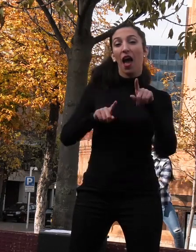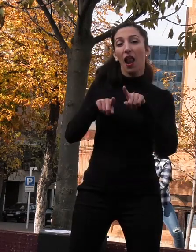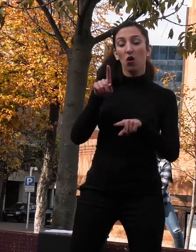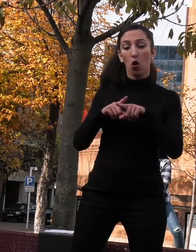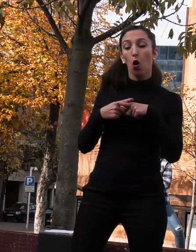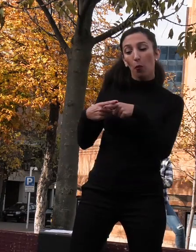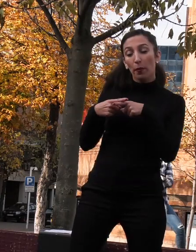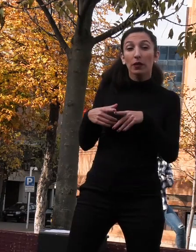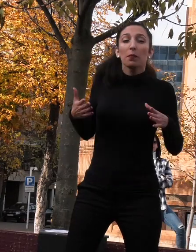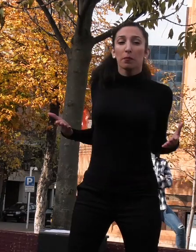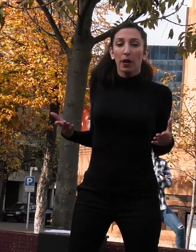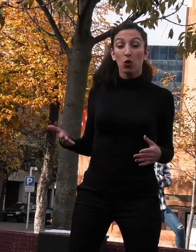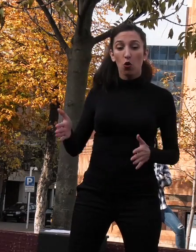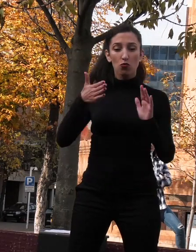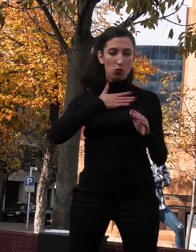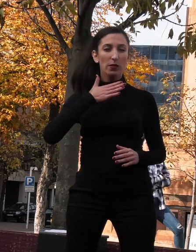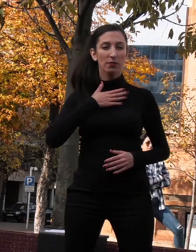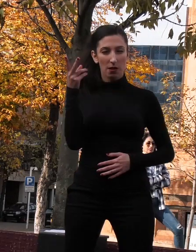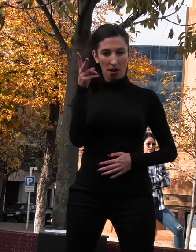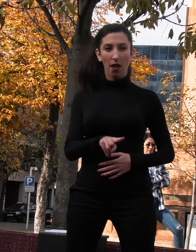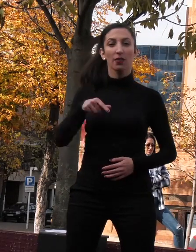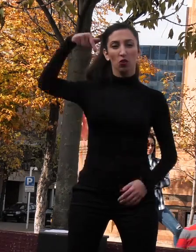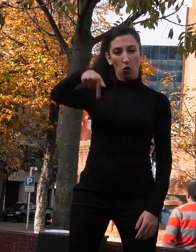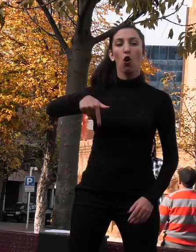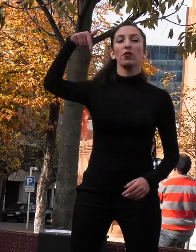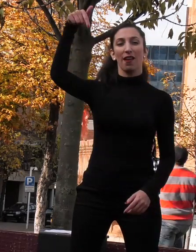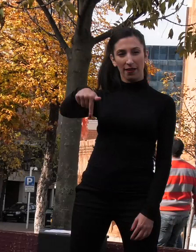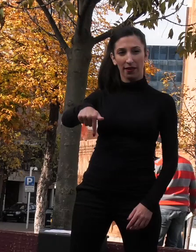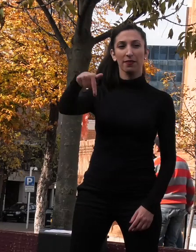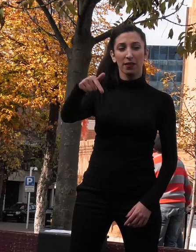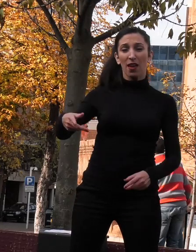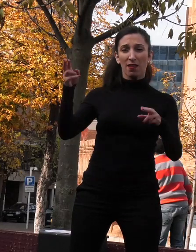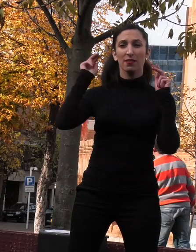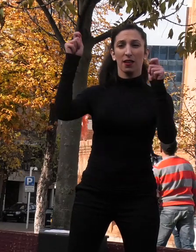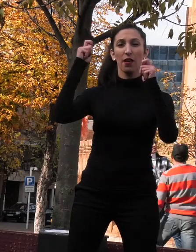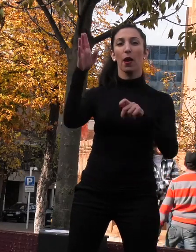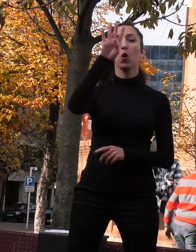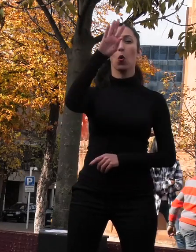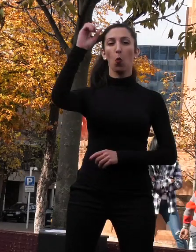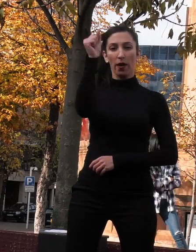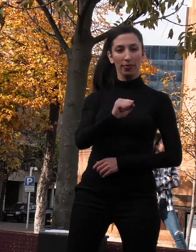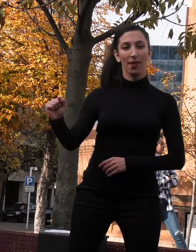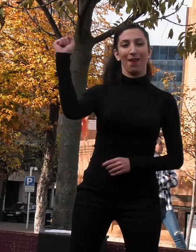acuerdo, pero que es nuestra y que hoy aquí celebramos su 40 aniversario.